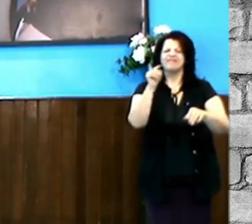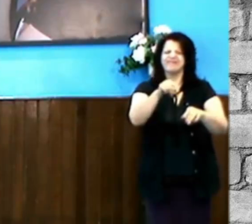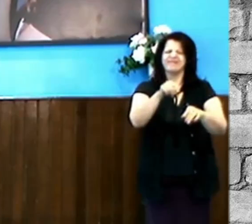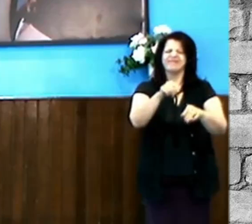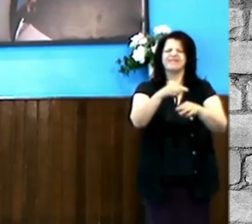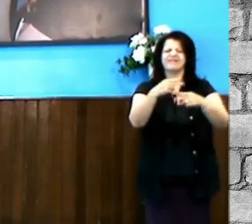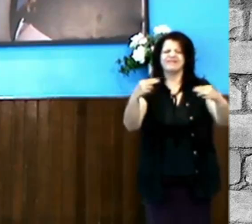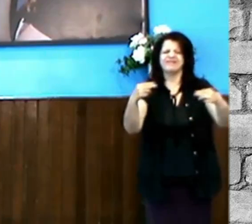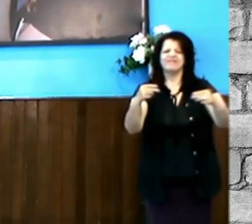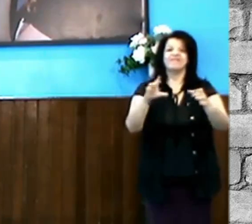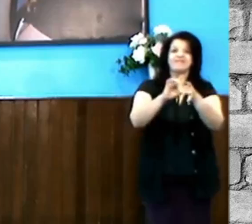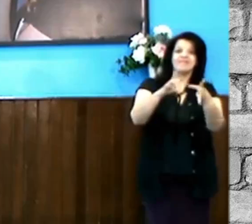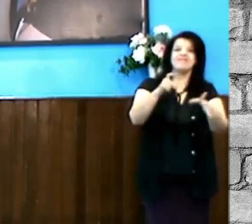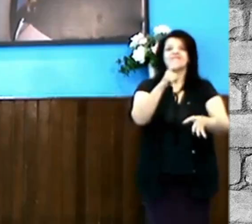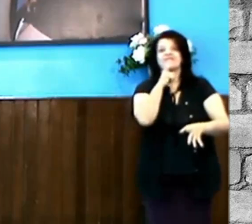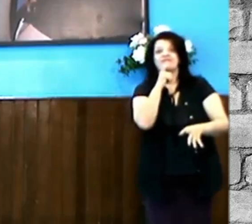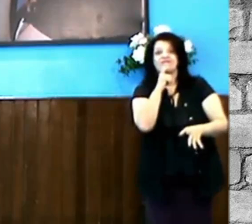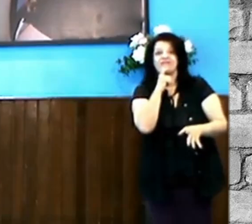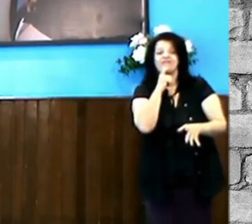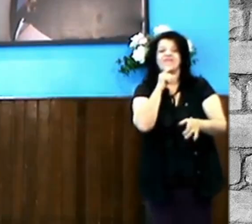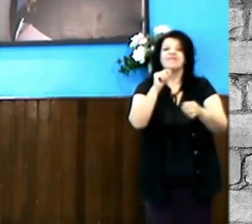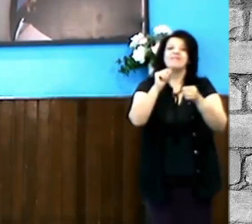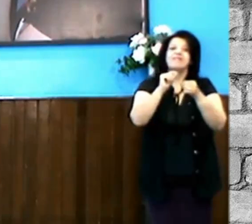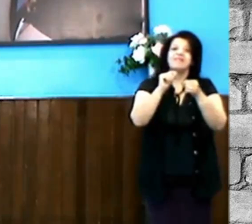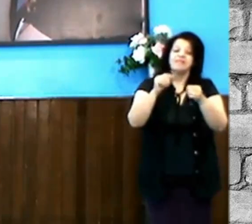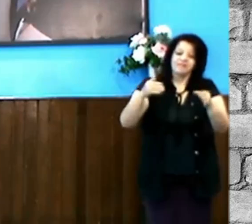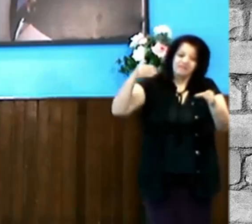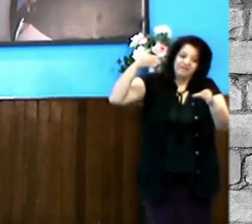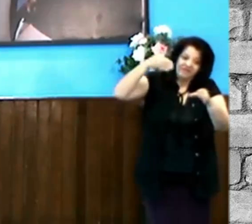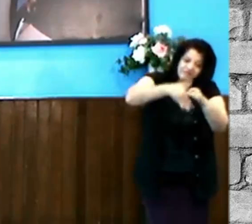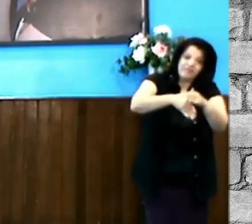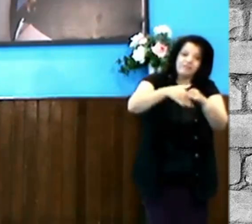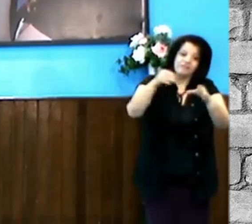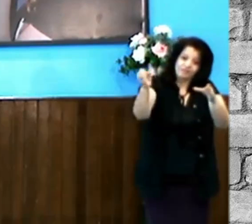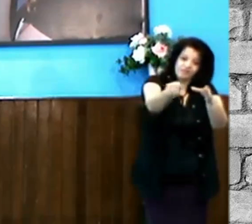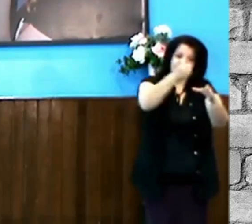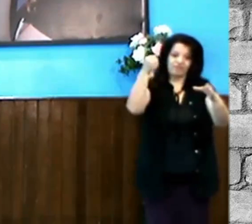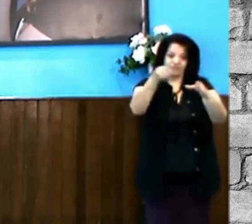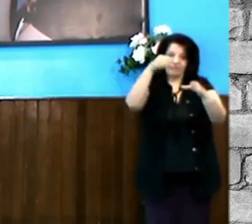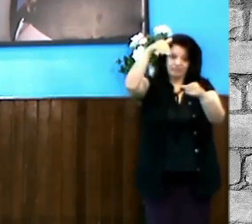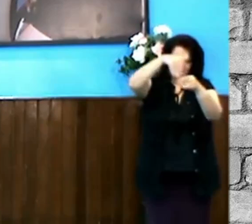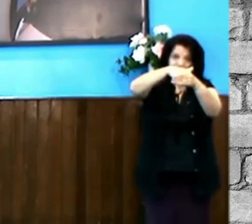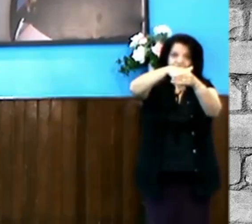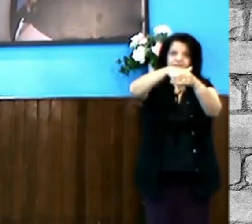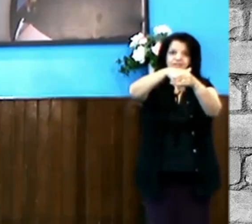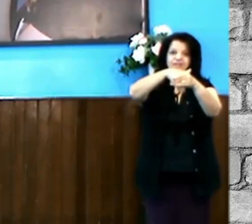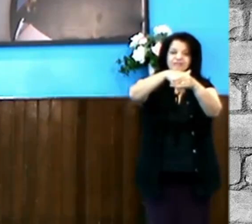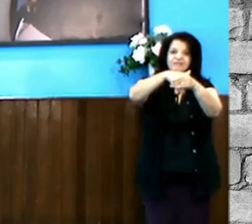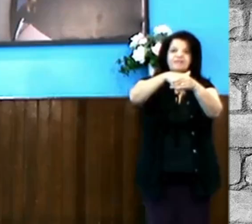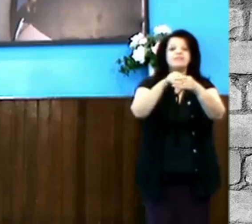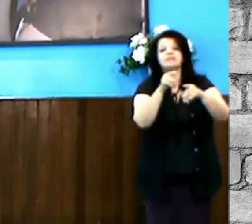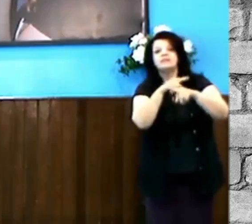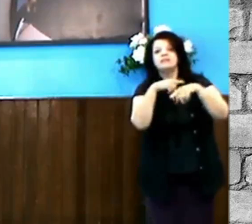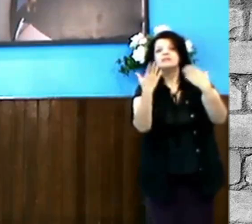usada só para refrigerar, acabou de alguma forma entrando de fato no corpo do produto. E à medida que as pessoas